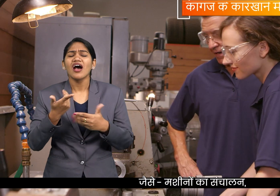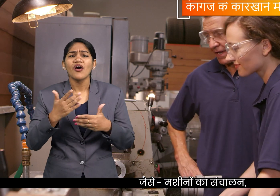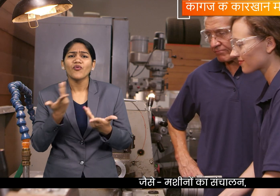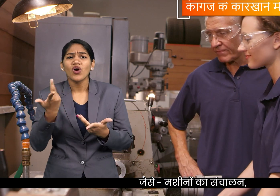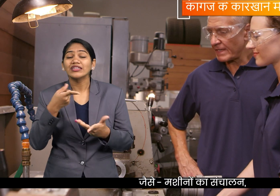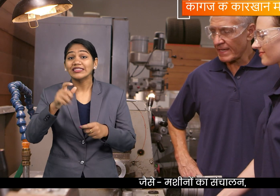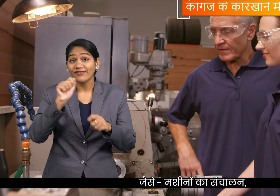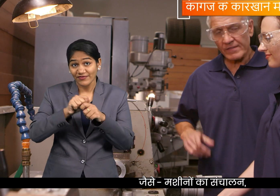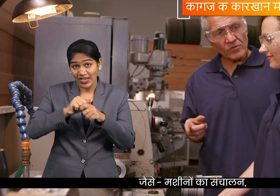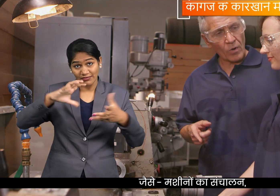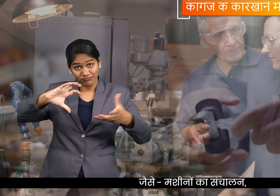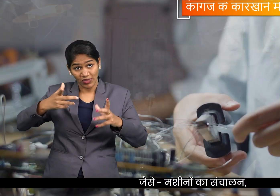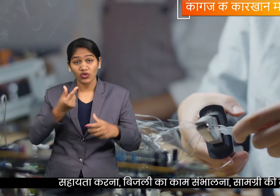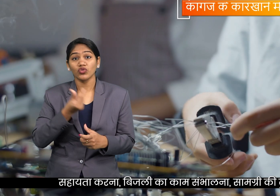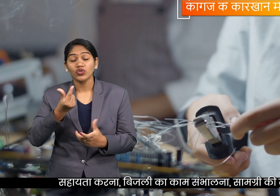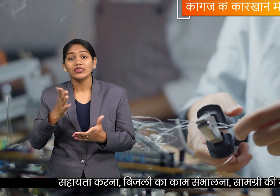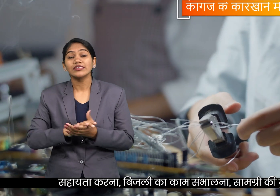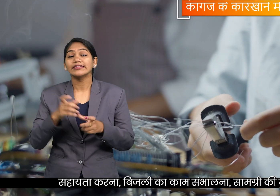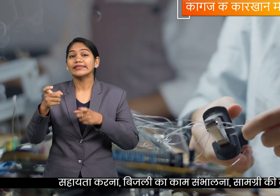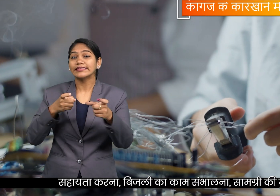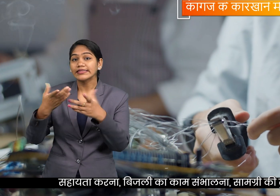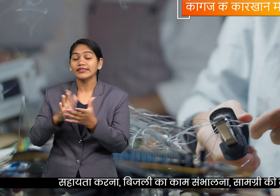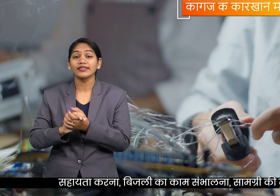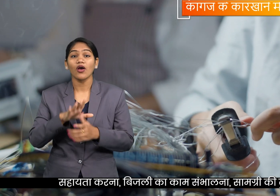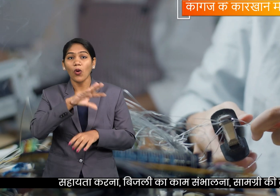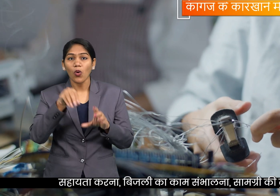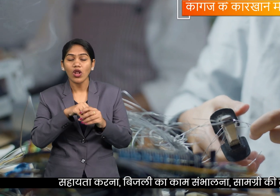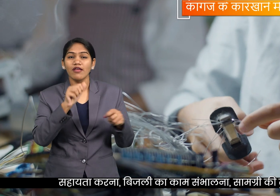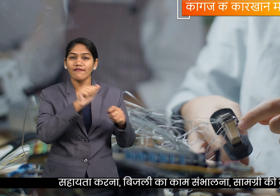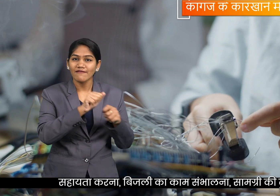मशीनों का संचालन, सहायता करना,